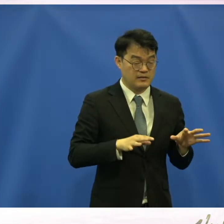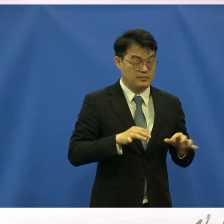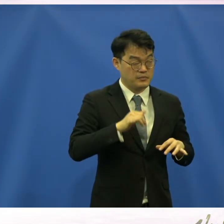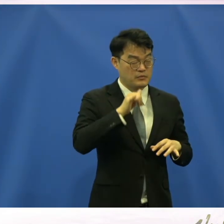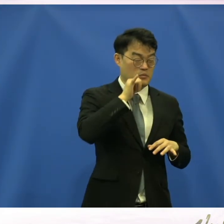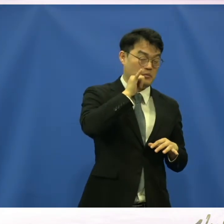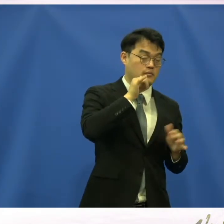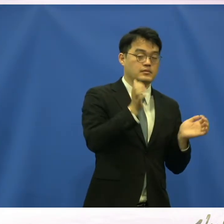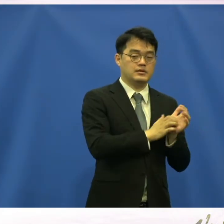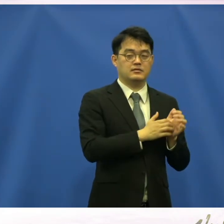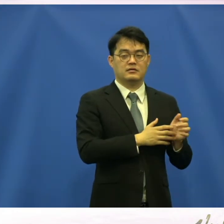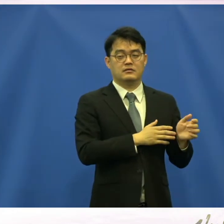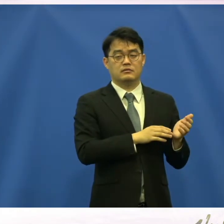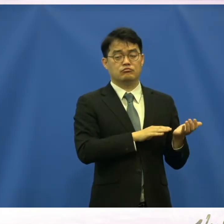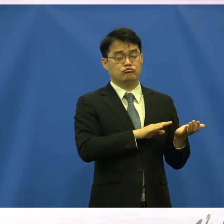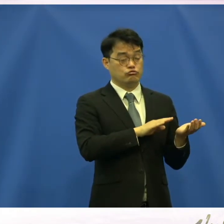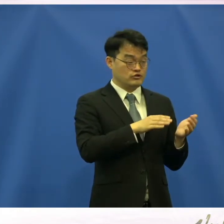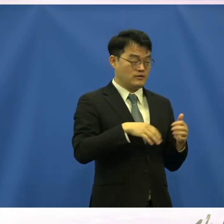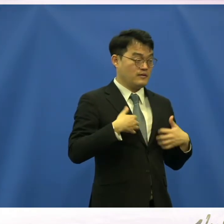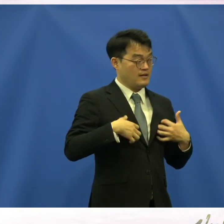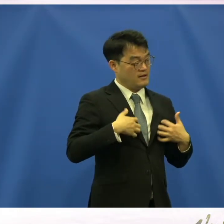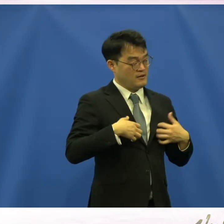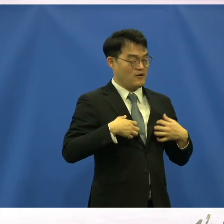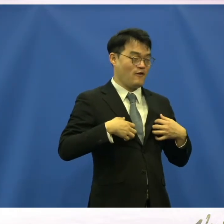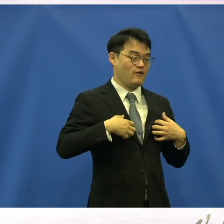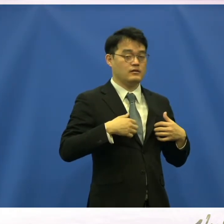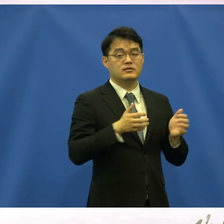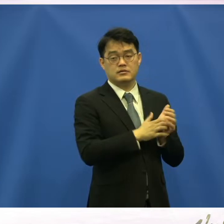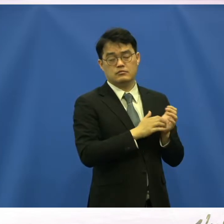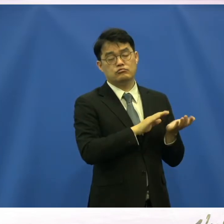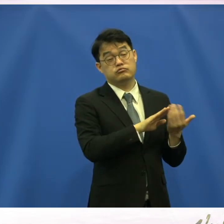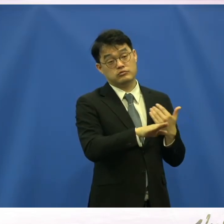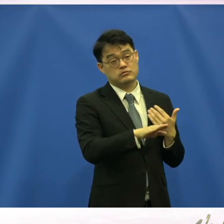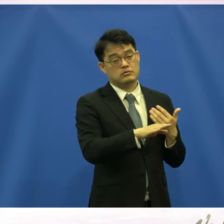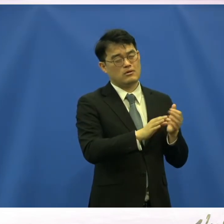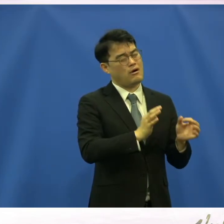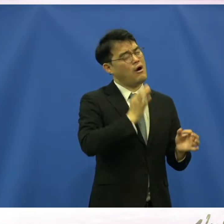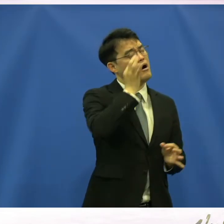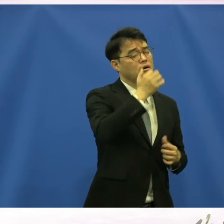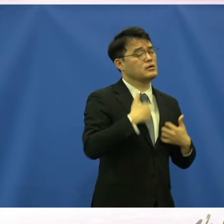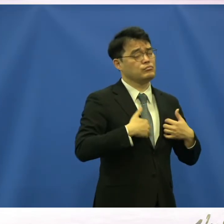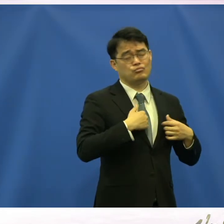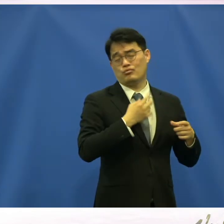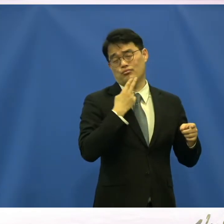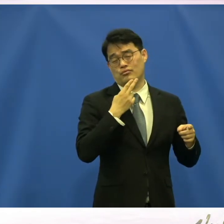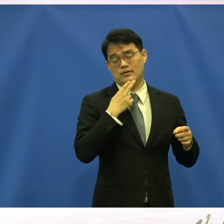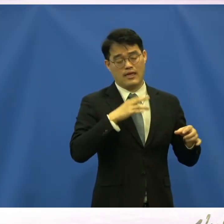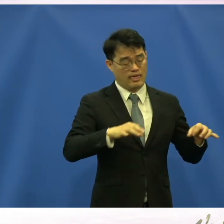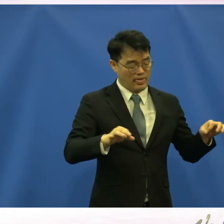여러분, 주님은 우리에게 억지로 포기하라, 절제하라, 힘들게 살아라 그런 말씀하시는 분은 아닙니다.